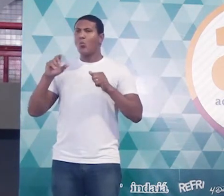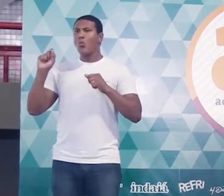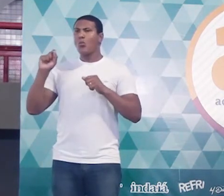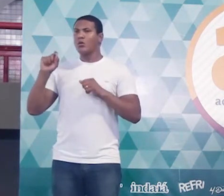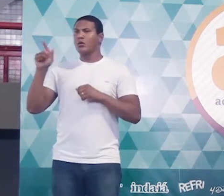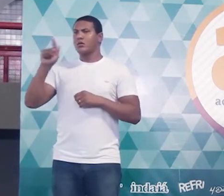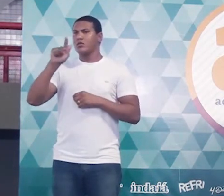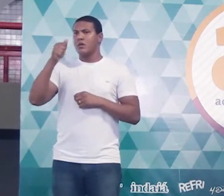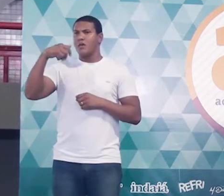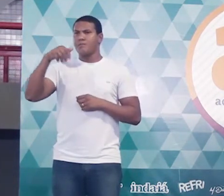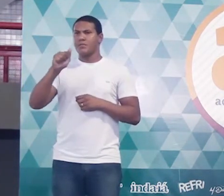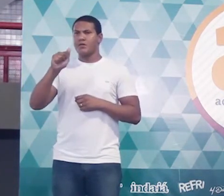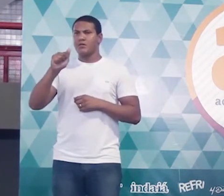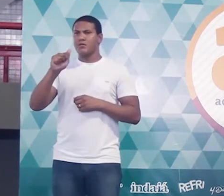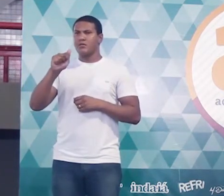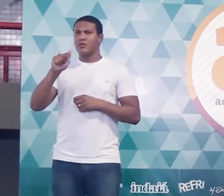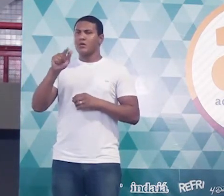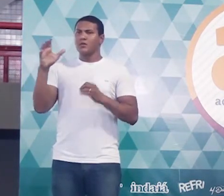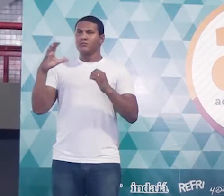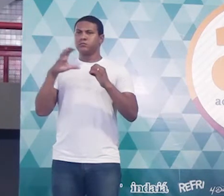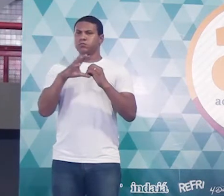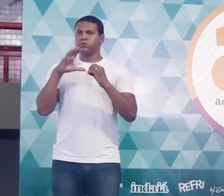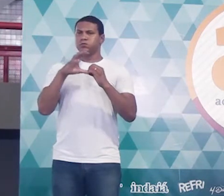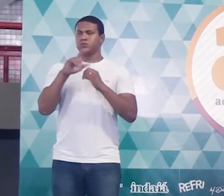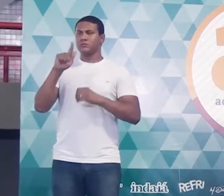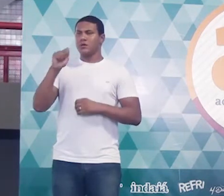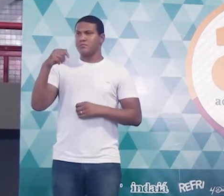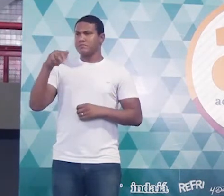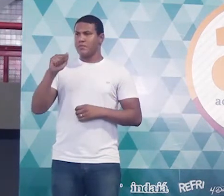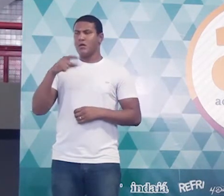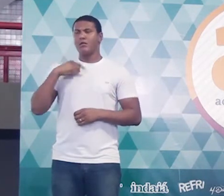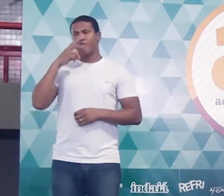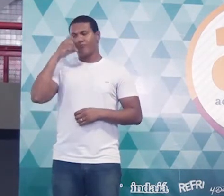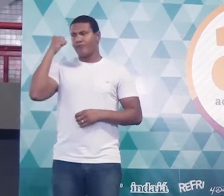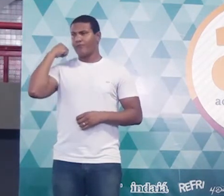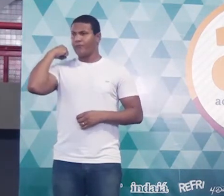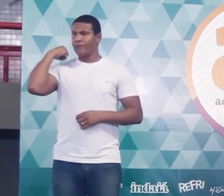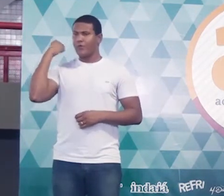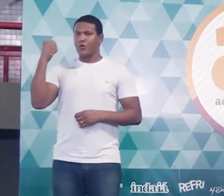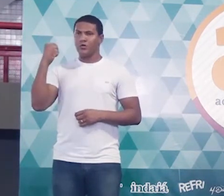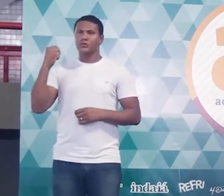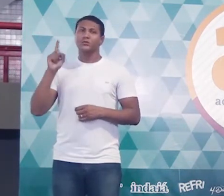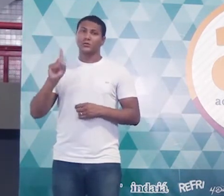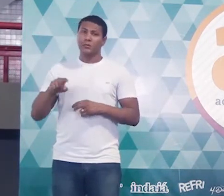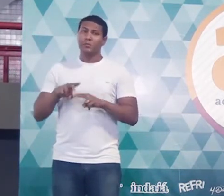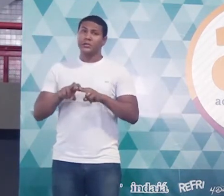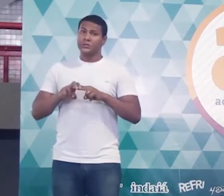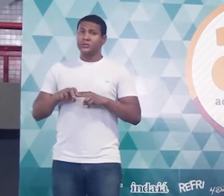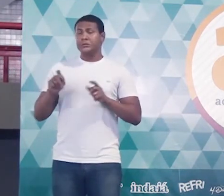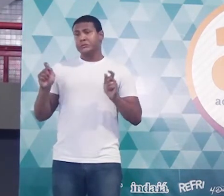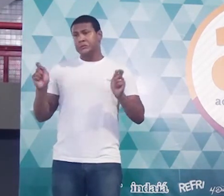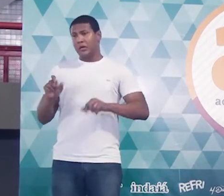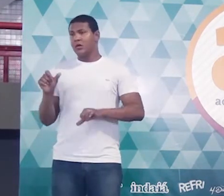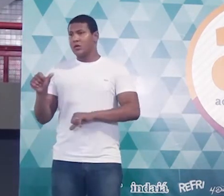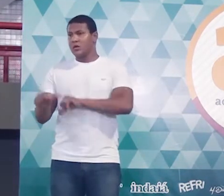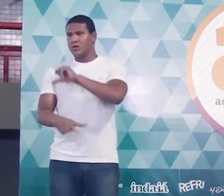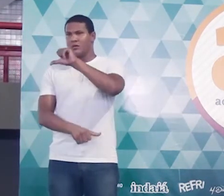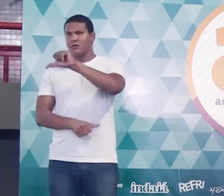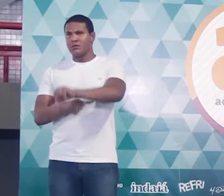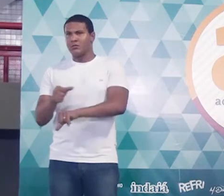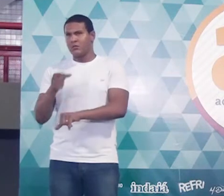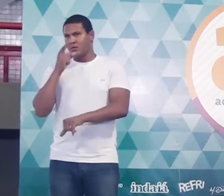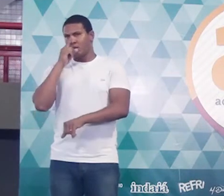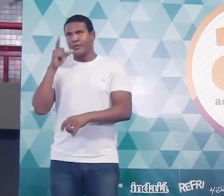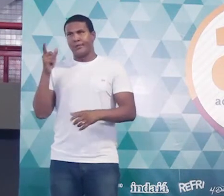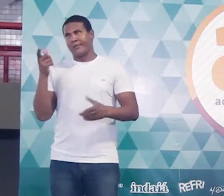gama, que são radiações de altíssima energia, e que pode sim transformar, não aqueles mutantes,